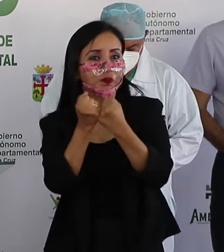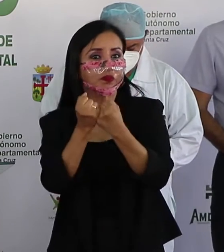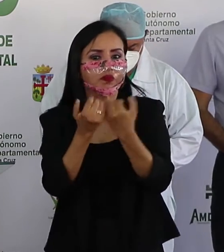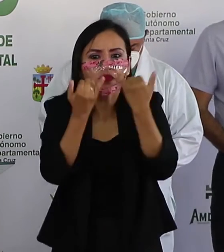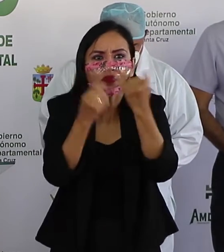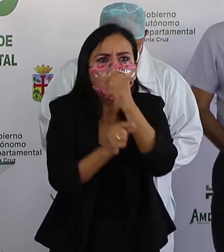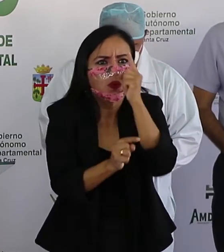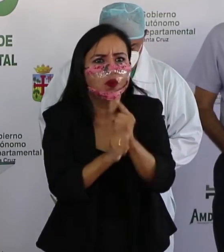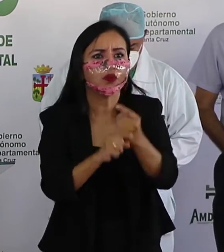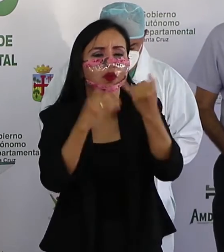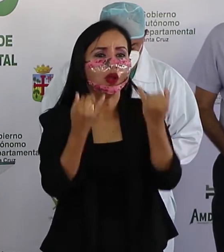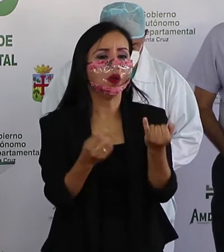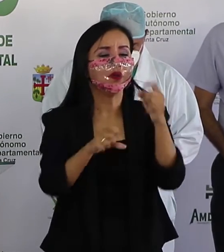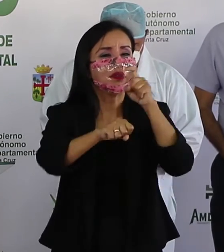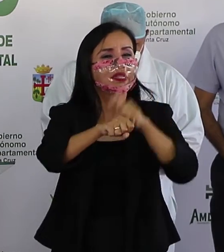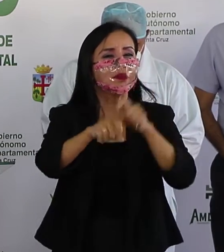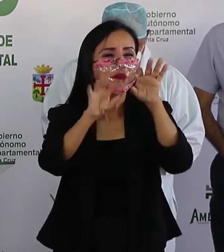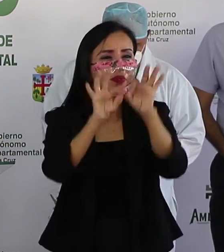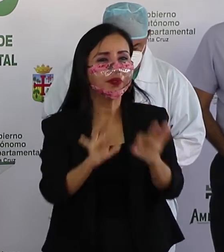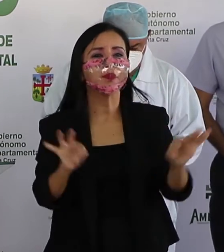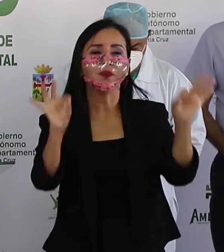en momentos tan importantes,